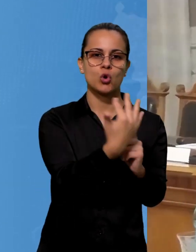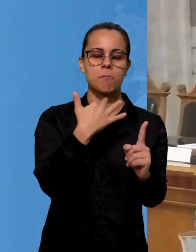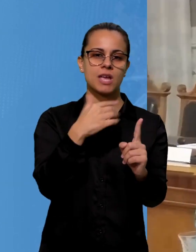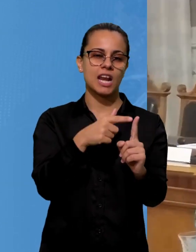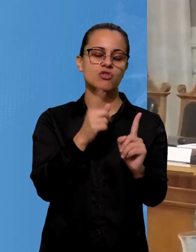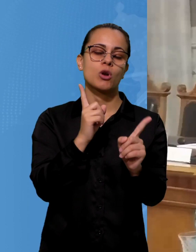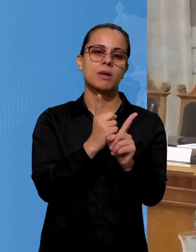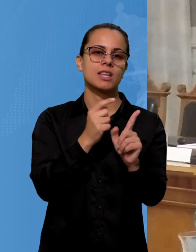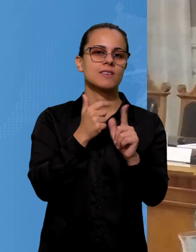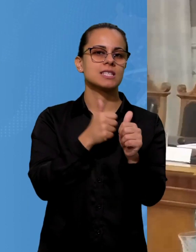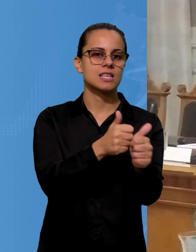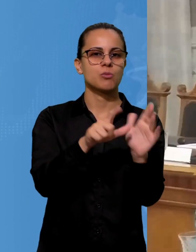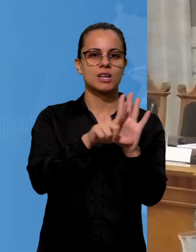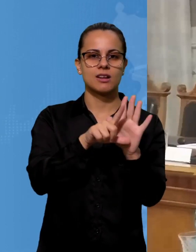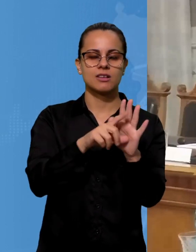regolari.